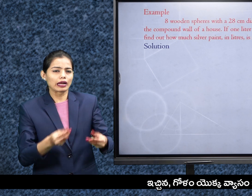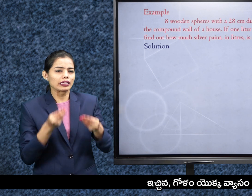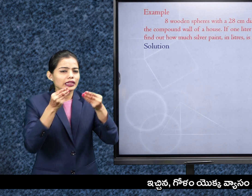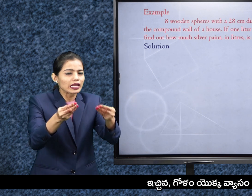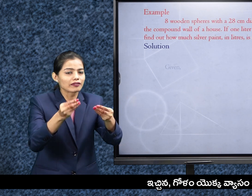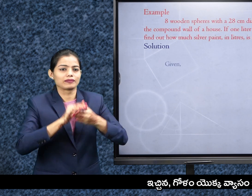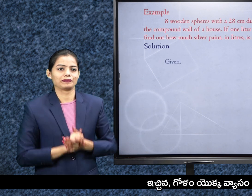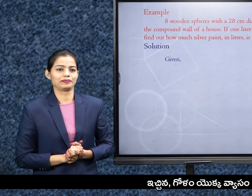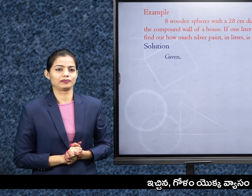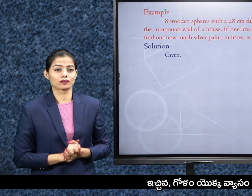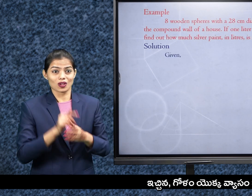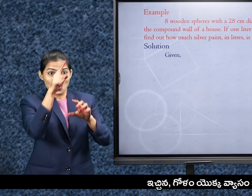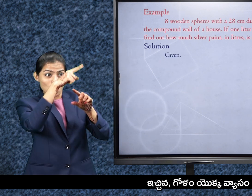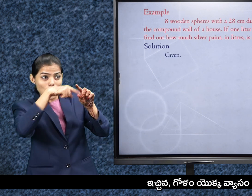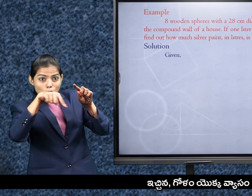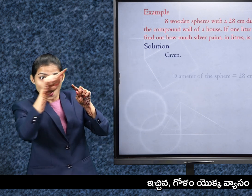ఇచ్చిన గోళం యొక్క వ్యాసం 28 సెంటీమీటర్స్.